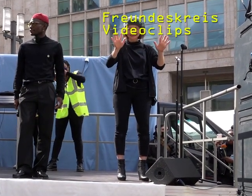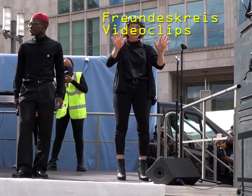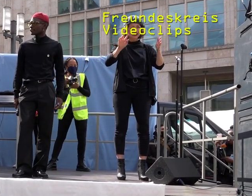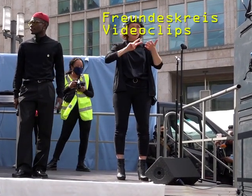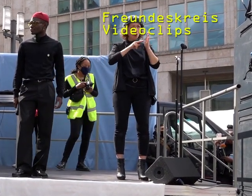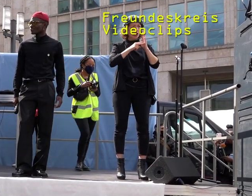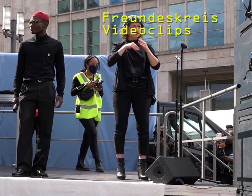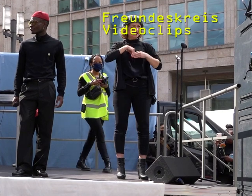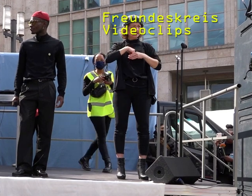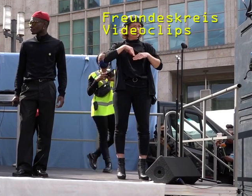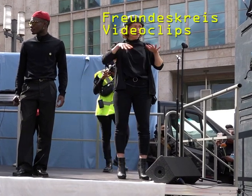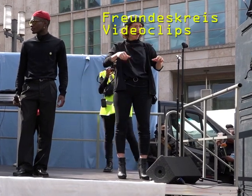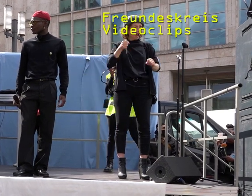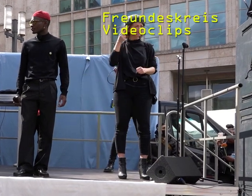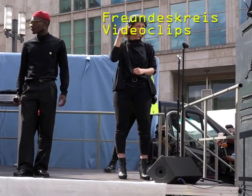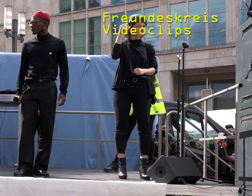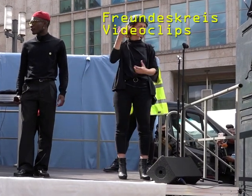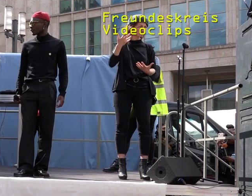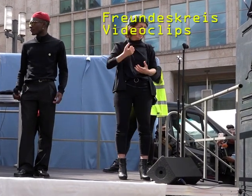verdanken.